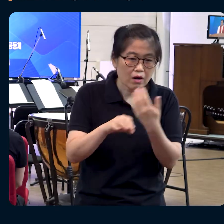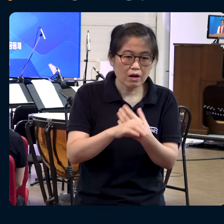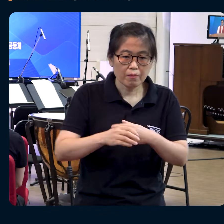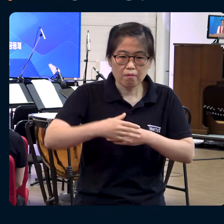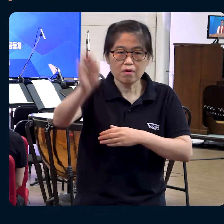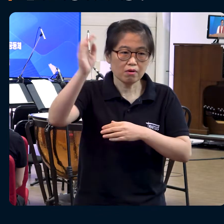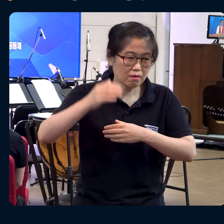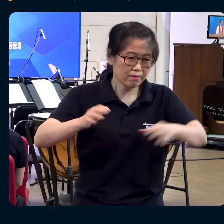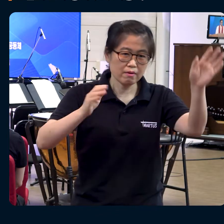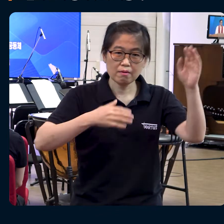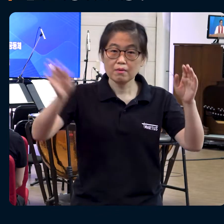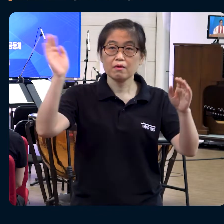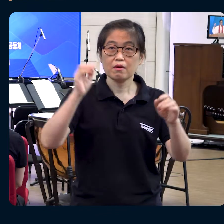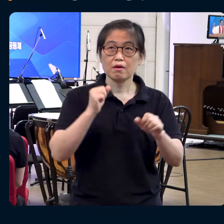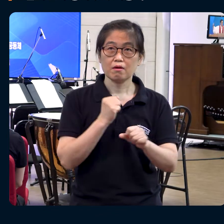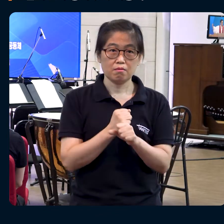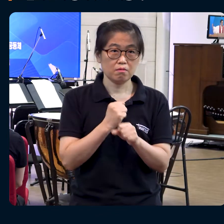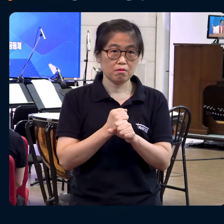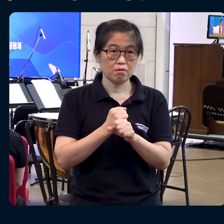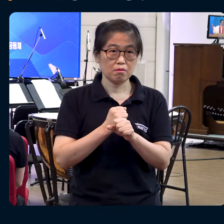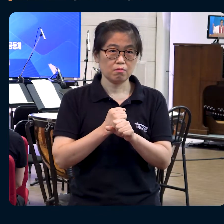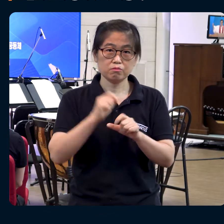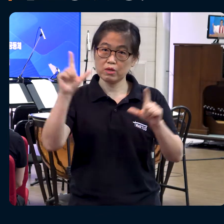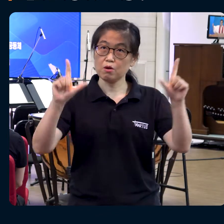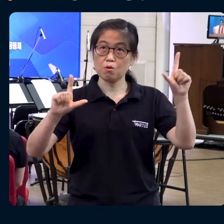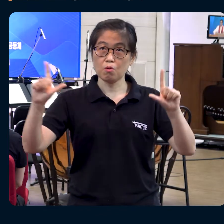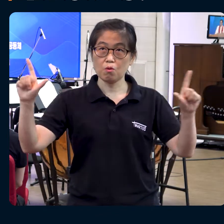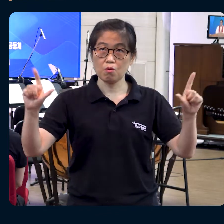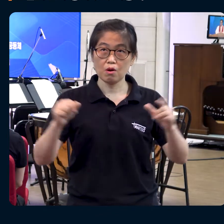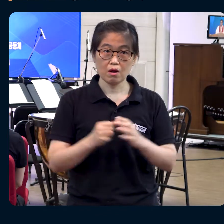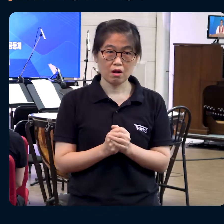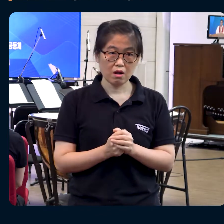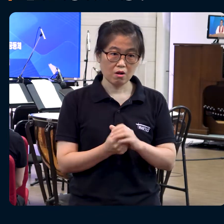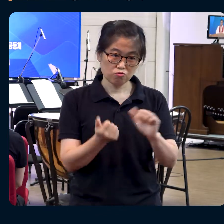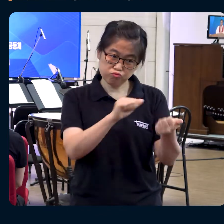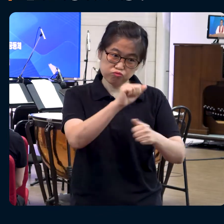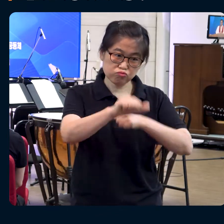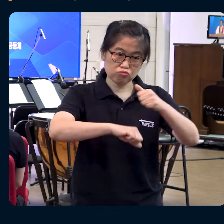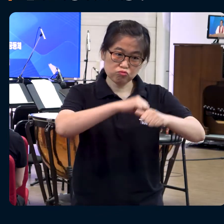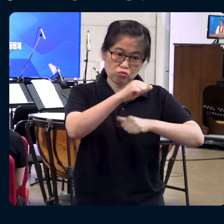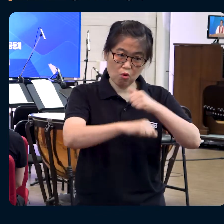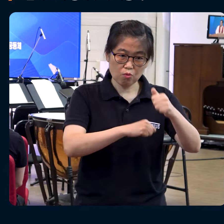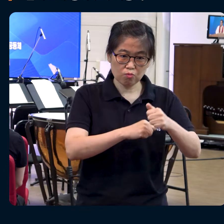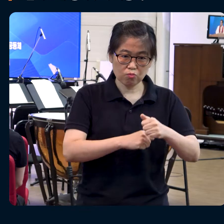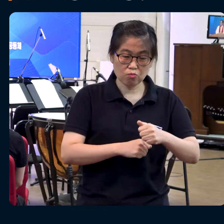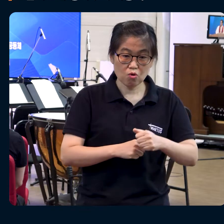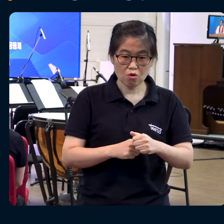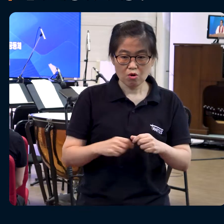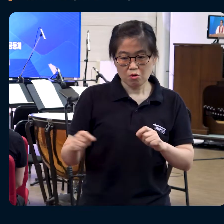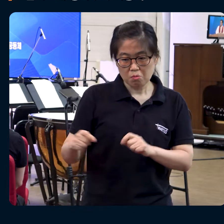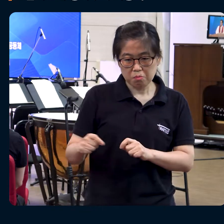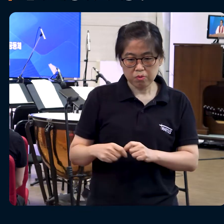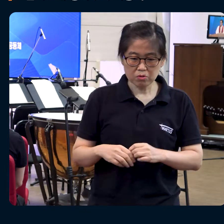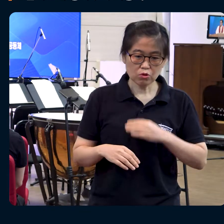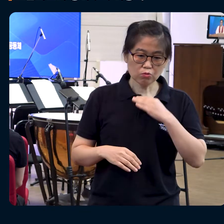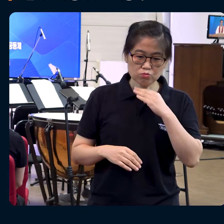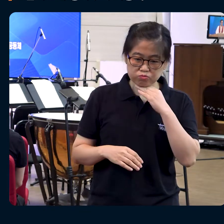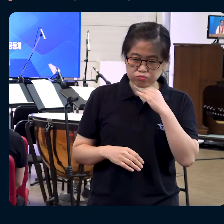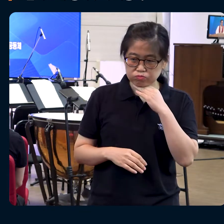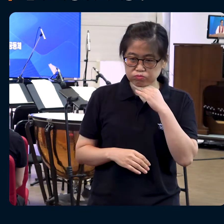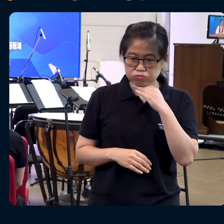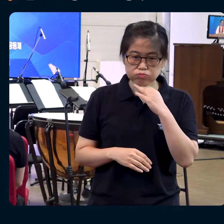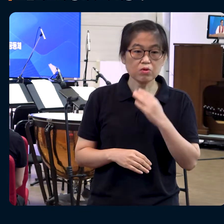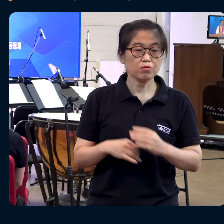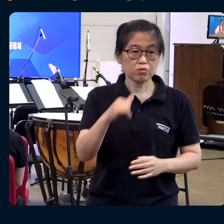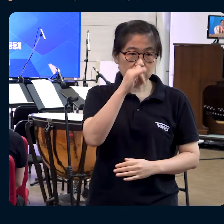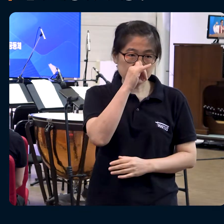만들고. 여러분, 그 사체 옆에서 지키고 있다는 게 글쎄 어떤 경험일까요? 쉽지